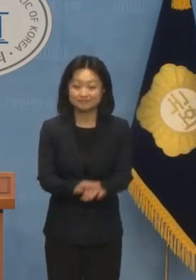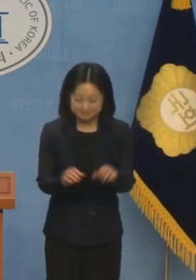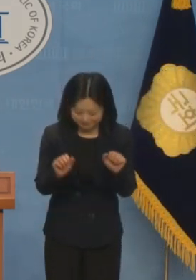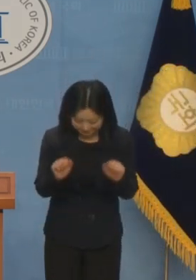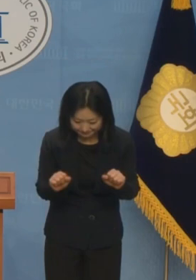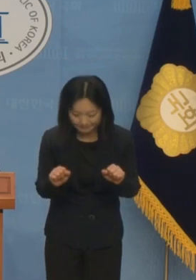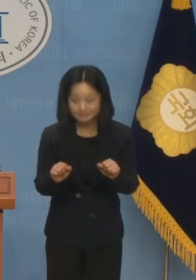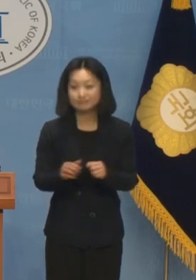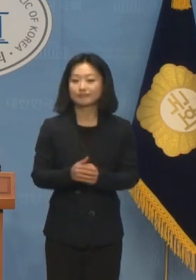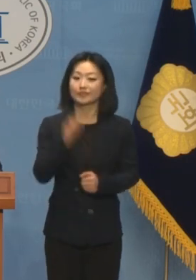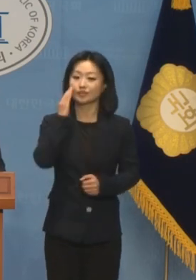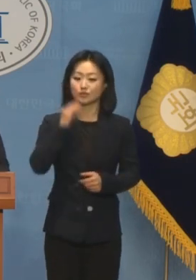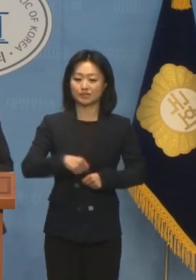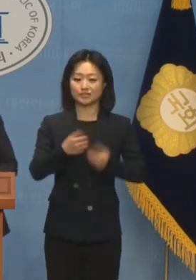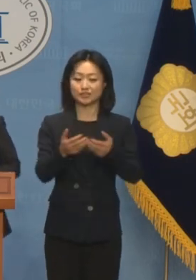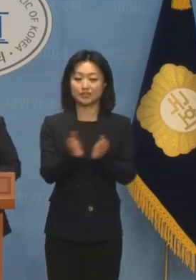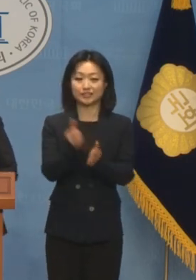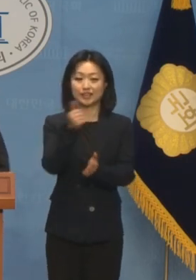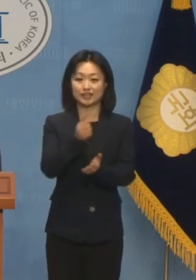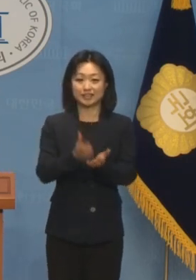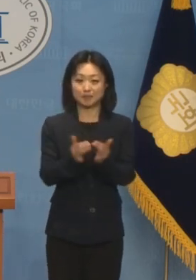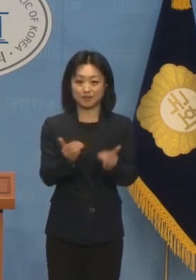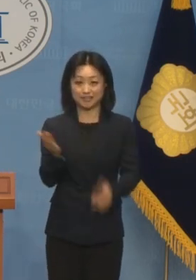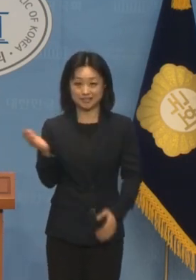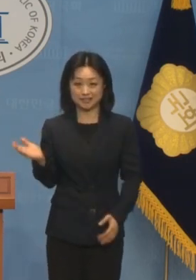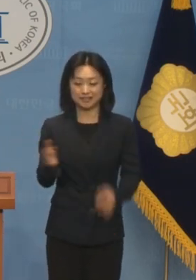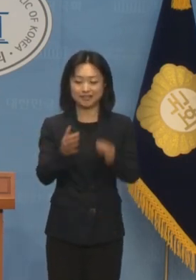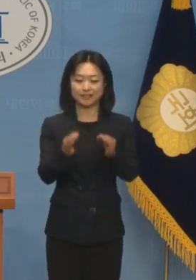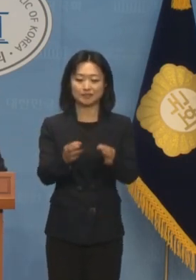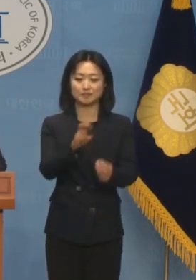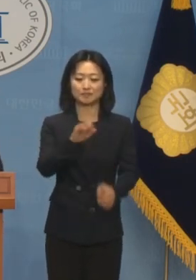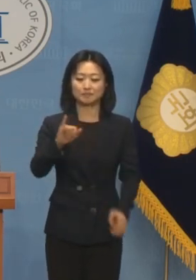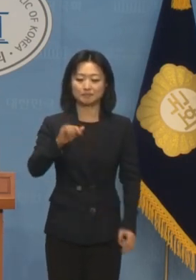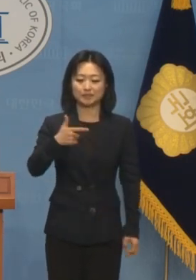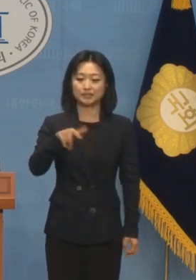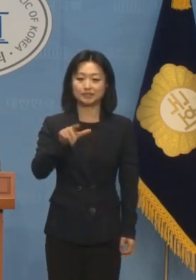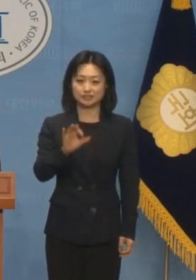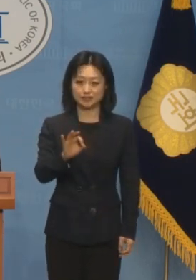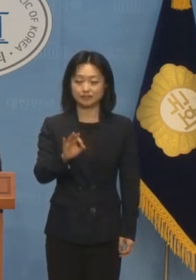안녕하십니까. 녹색정의당 대변인 김민정입니다.